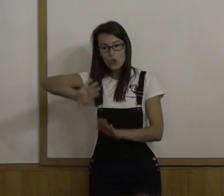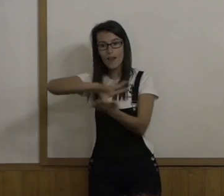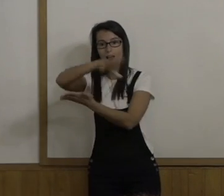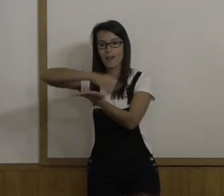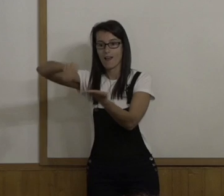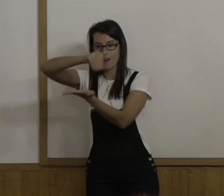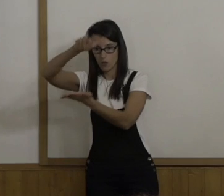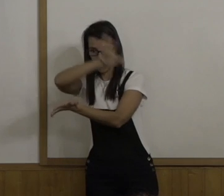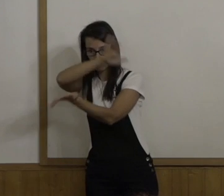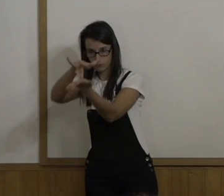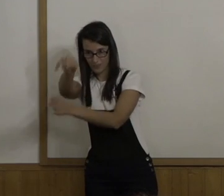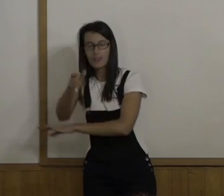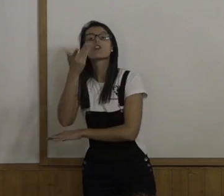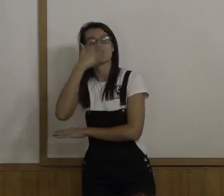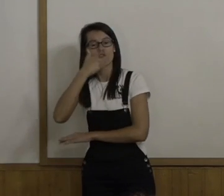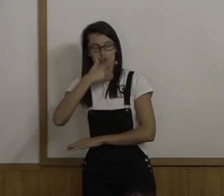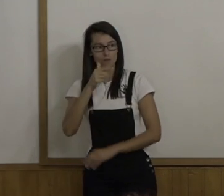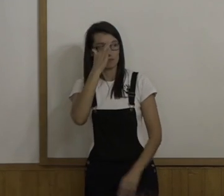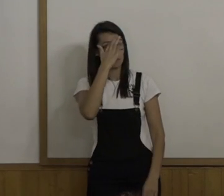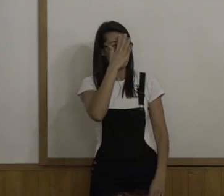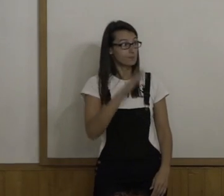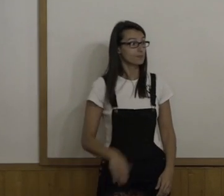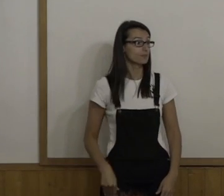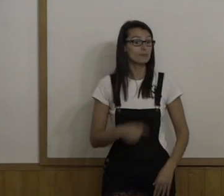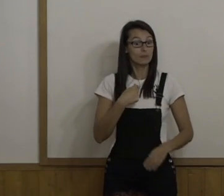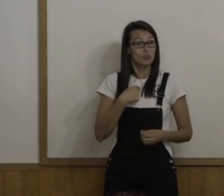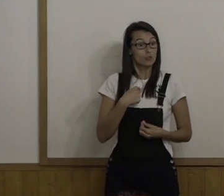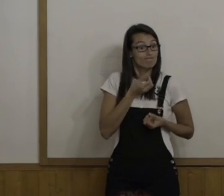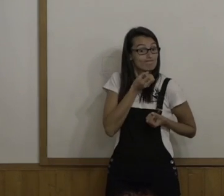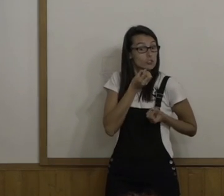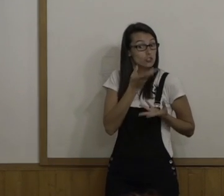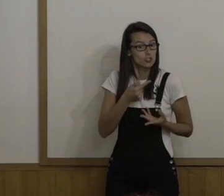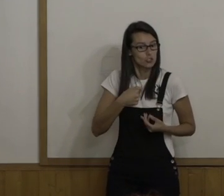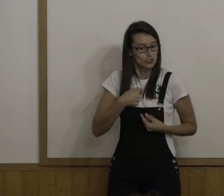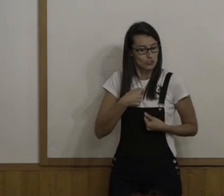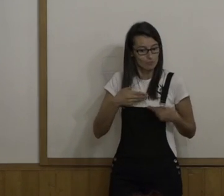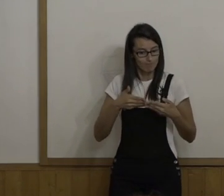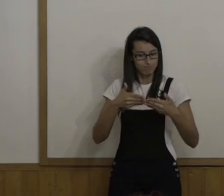Arzúa. Entonces, pues yo quería dejaros, como tengo yo